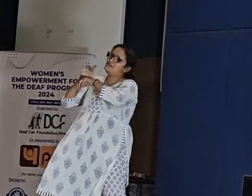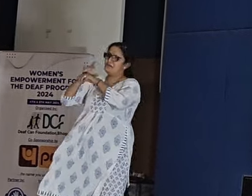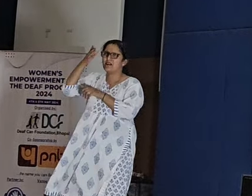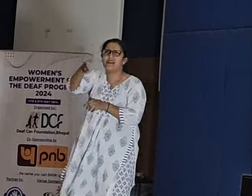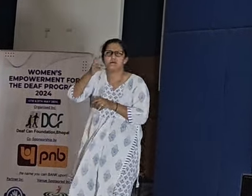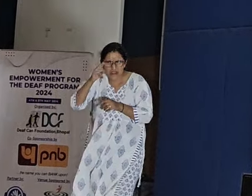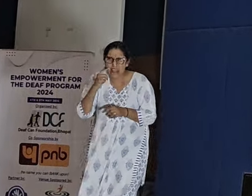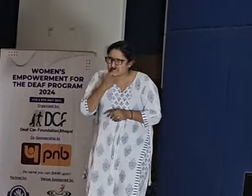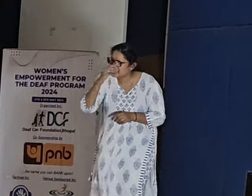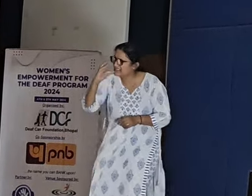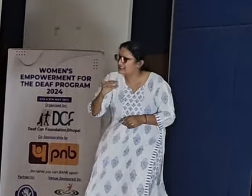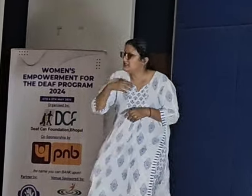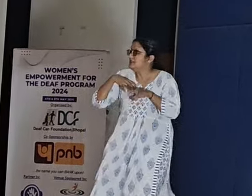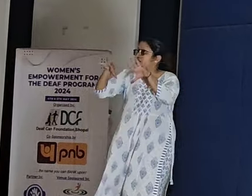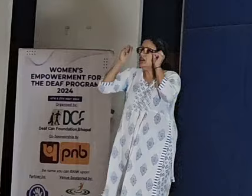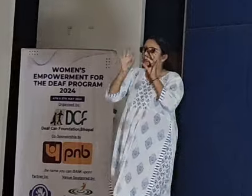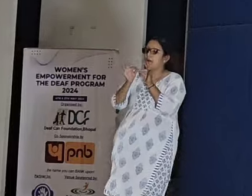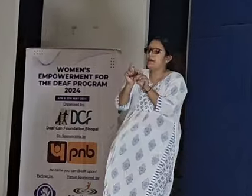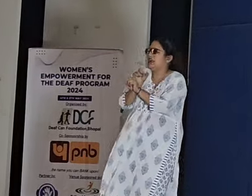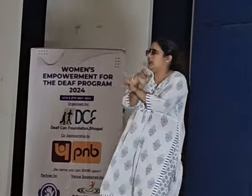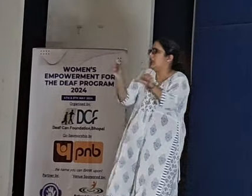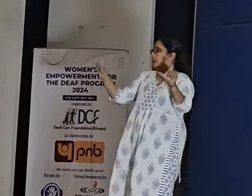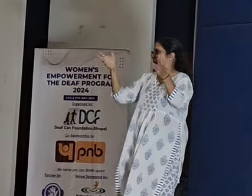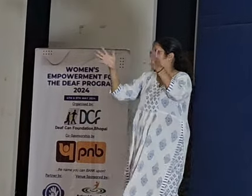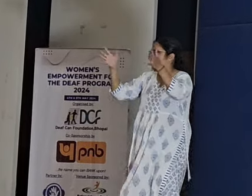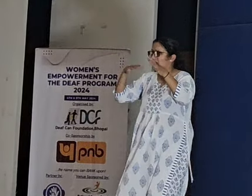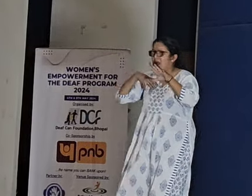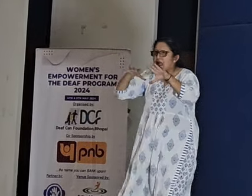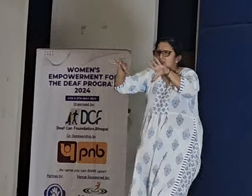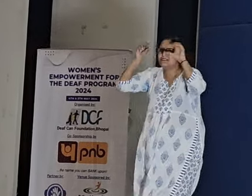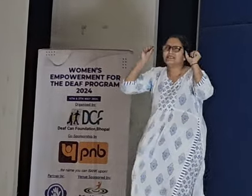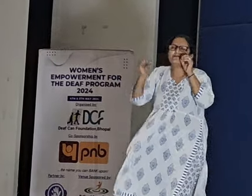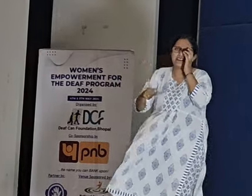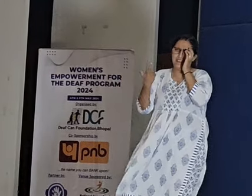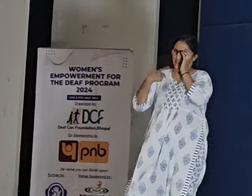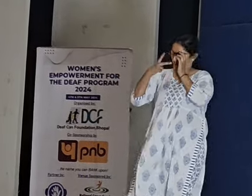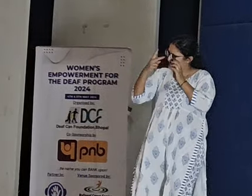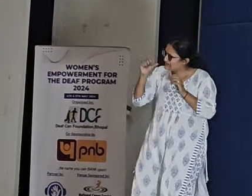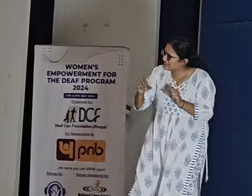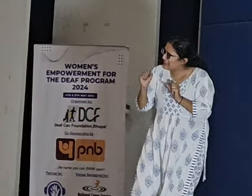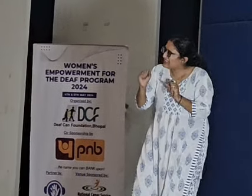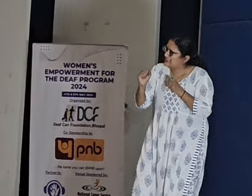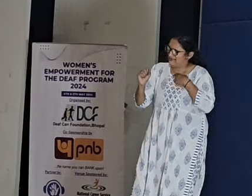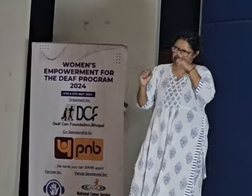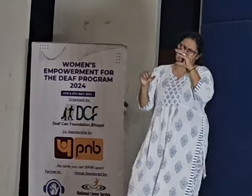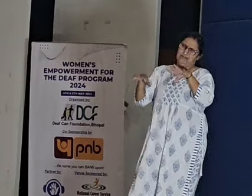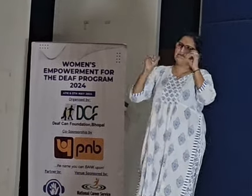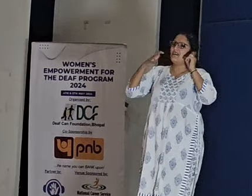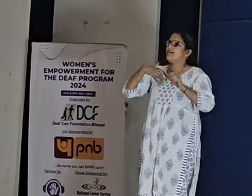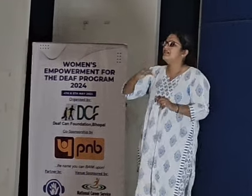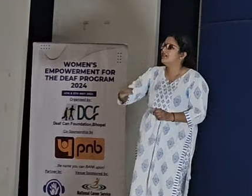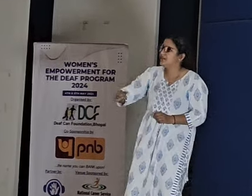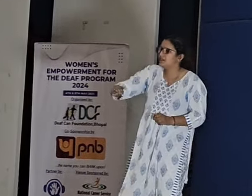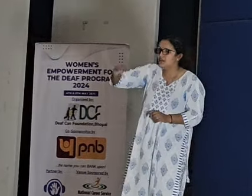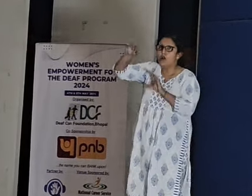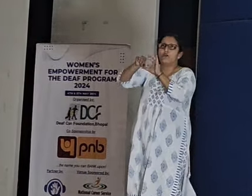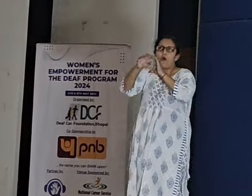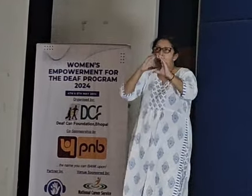बड़ी हुई हूँ, मेरे को पता ही नहीं था जयपर्सन होता क्या, और मेरे को समझ ही नहीं आता था, काफी बार इंटरव्यू को देख के उनके समझ नहीं पाती थी, तो मेरी आंखों में दिक्कत है, मेरे में